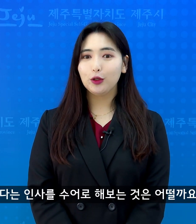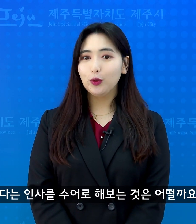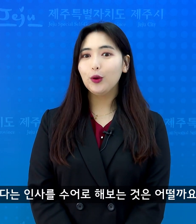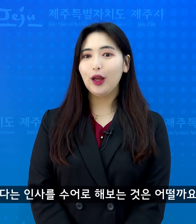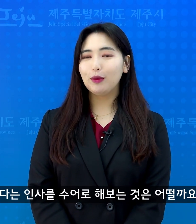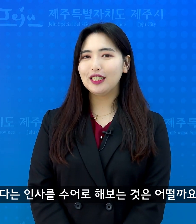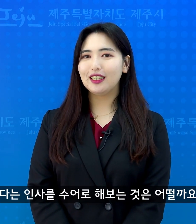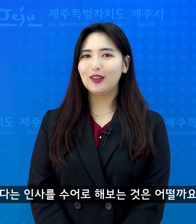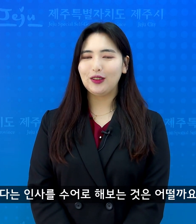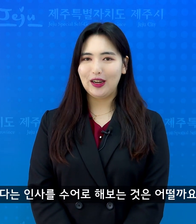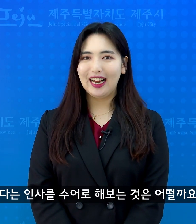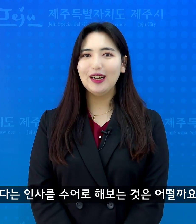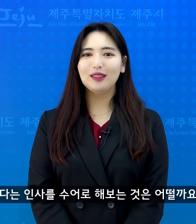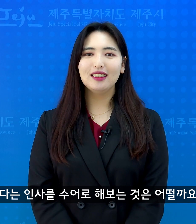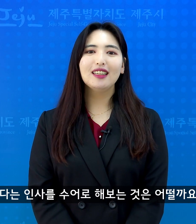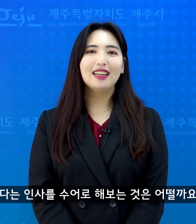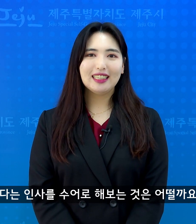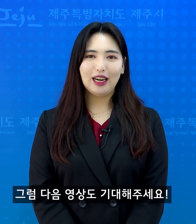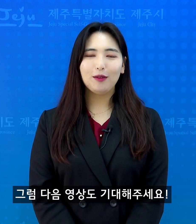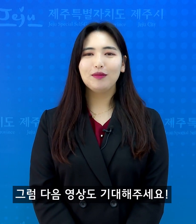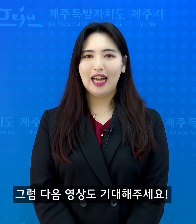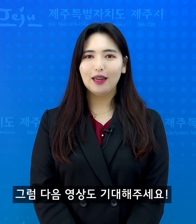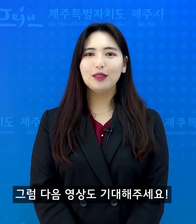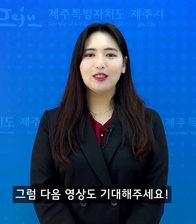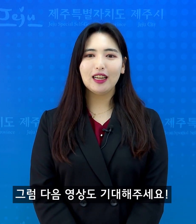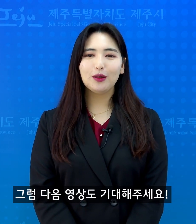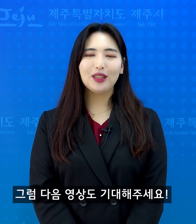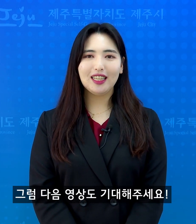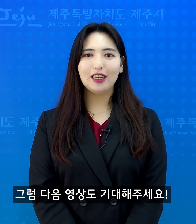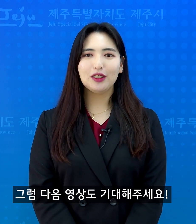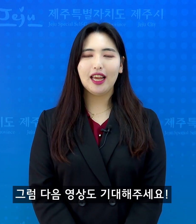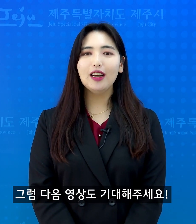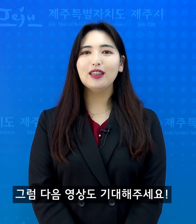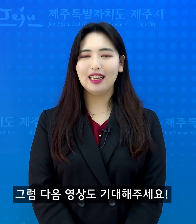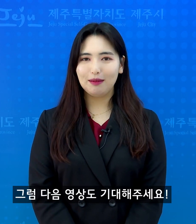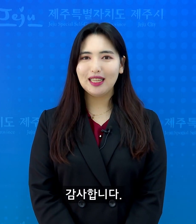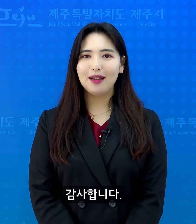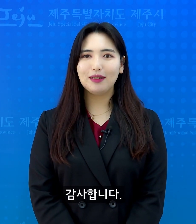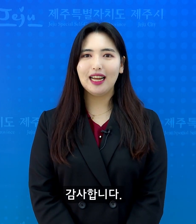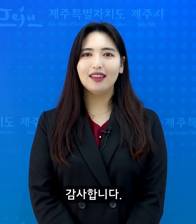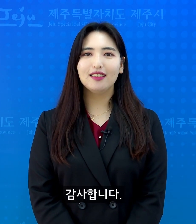수어로 해보시는 건 어떨까요? 그럼 다음 영상도 기대해주세요. 감사합니다.